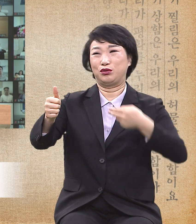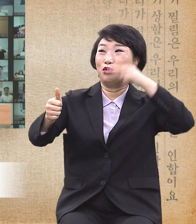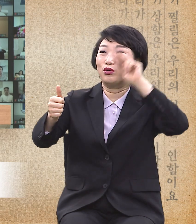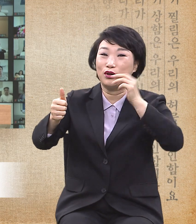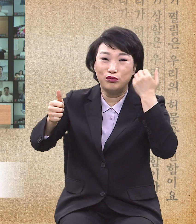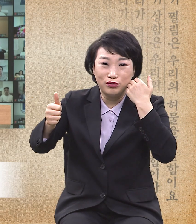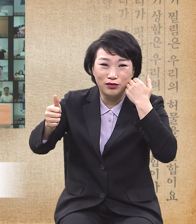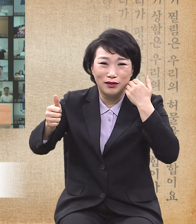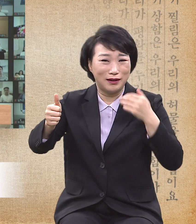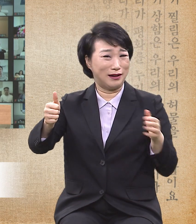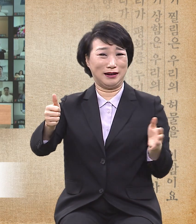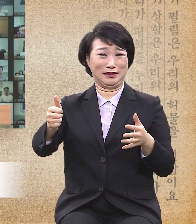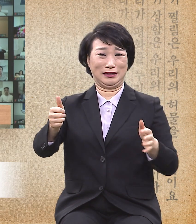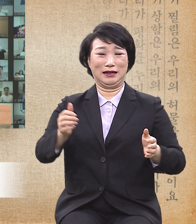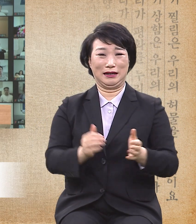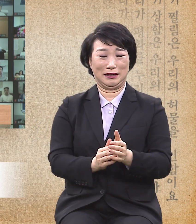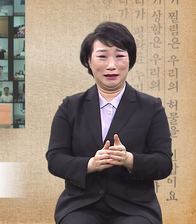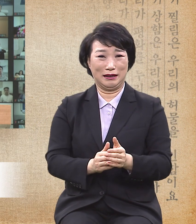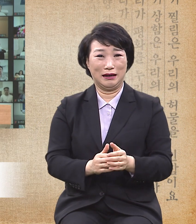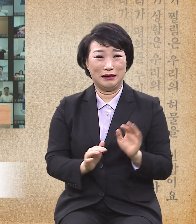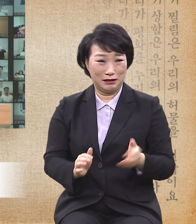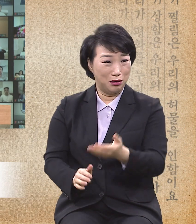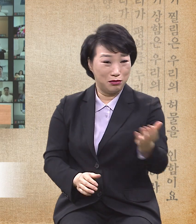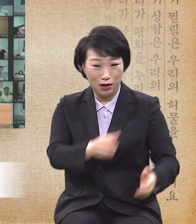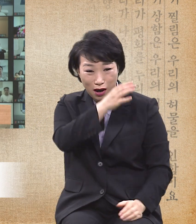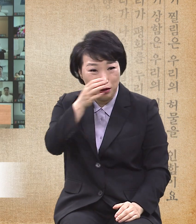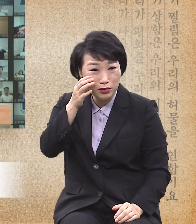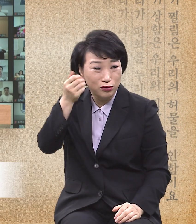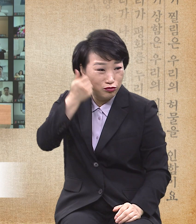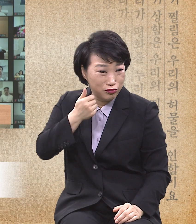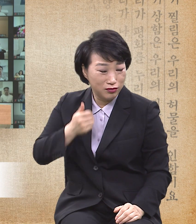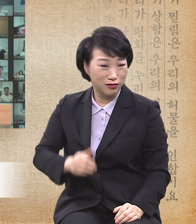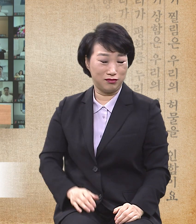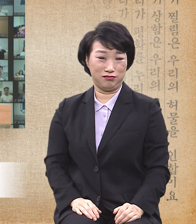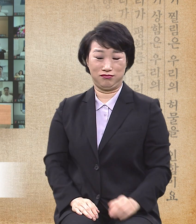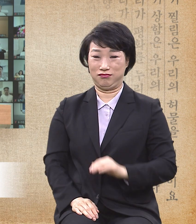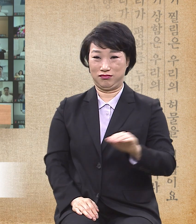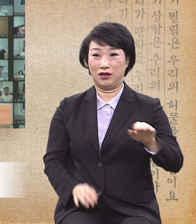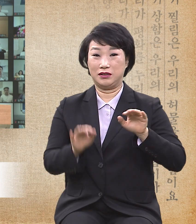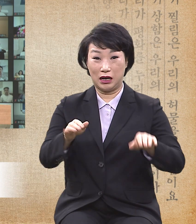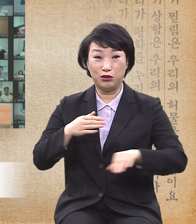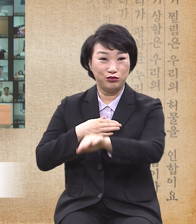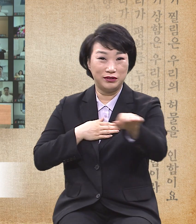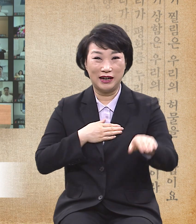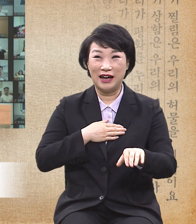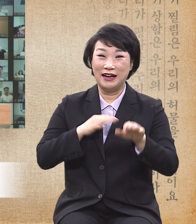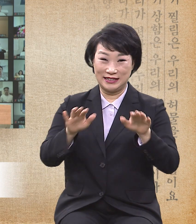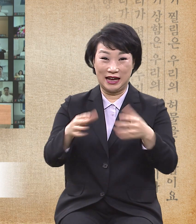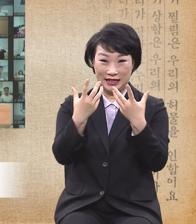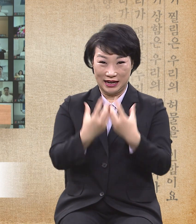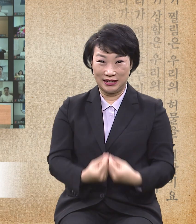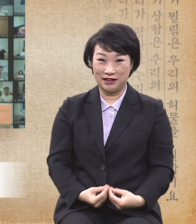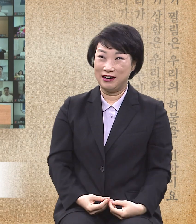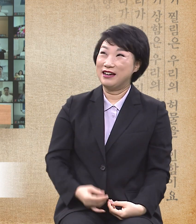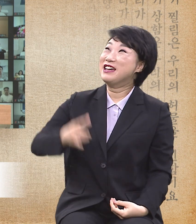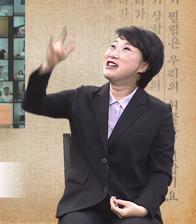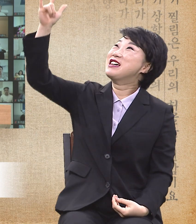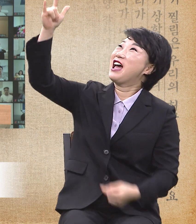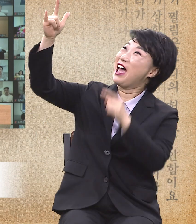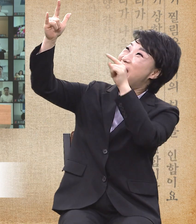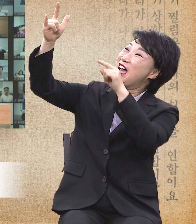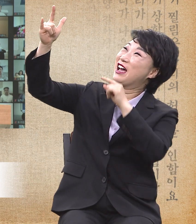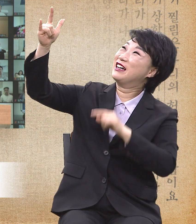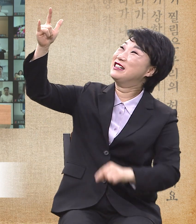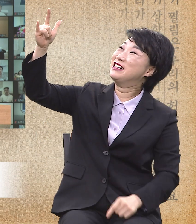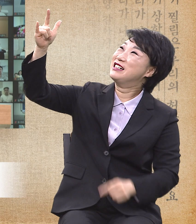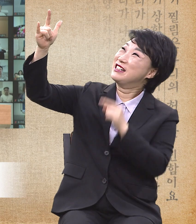자가 있겠는가? 감히 누가 그렇겠는가? 우리가 저